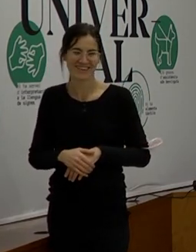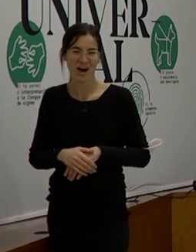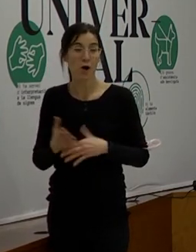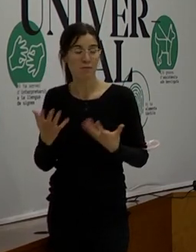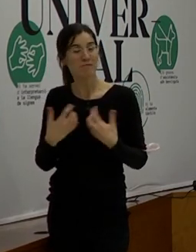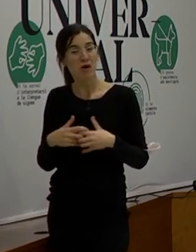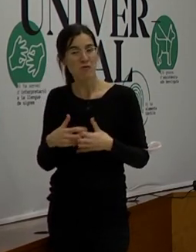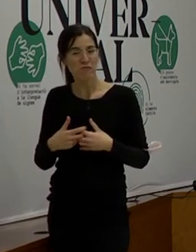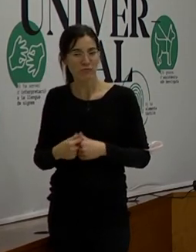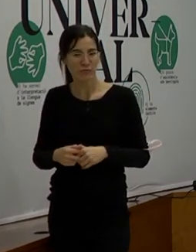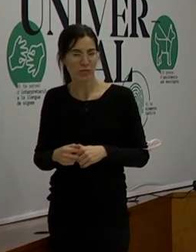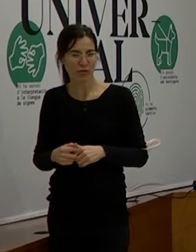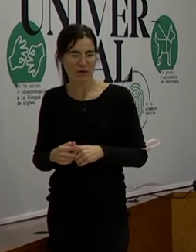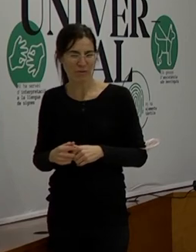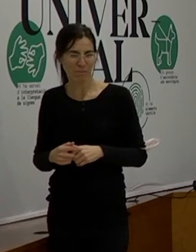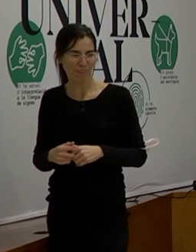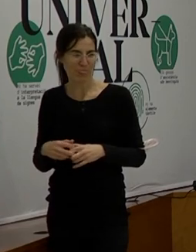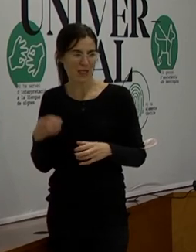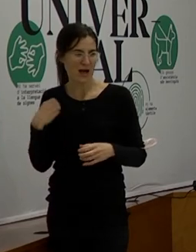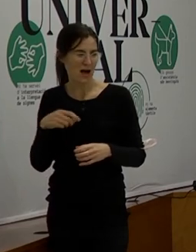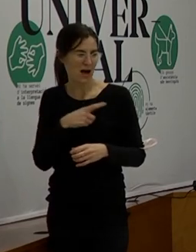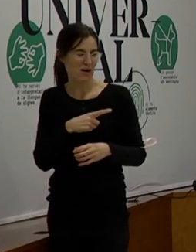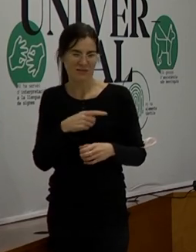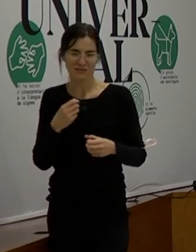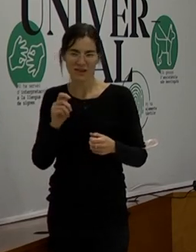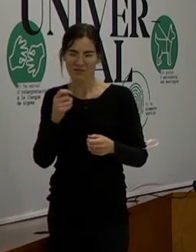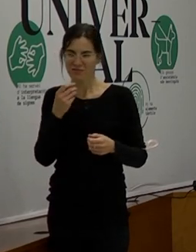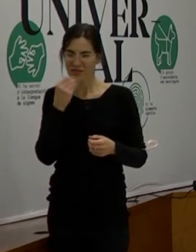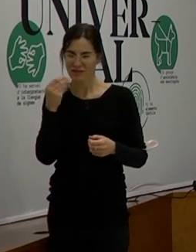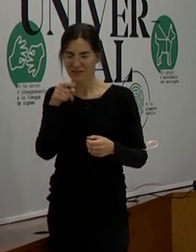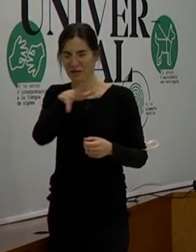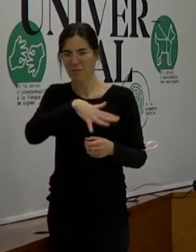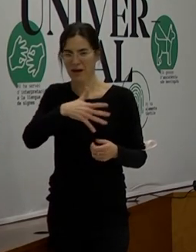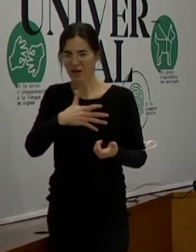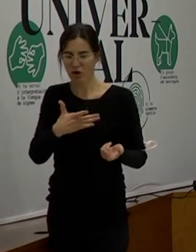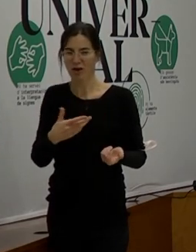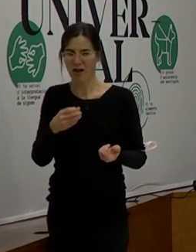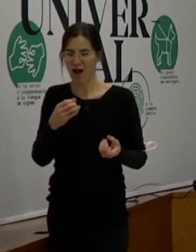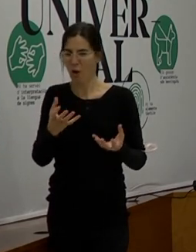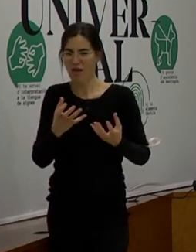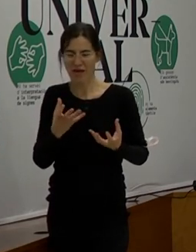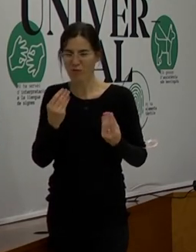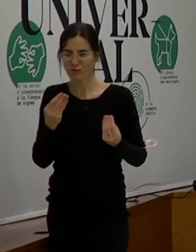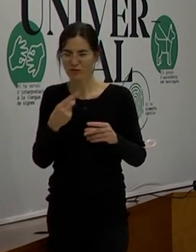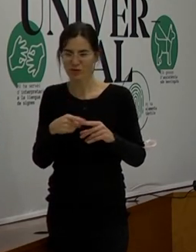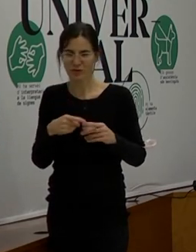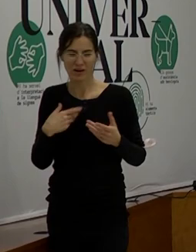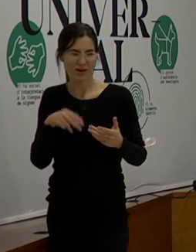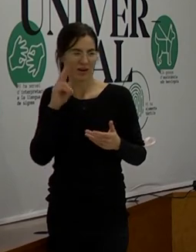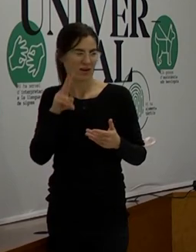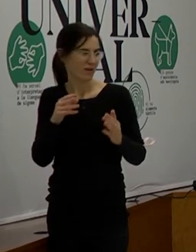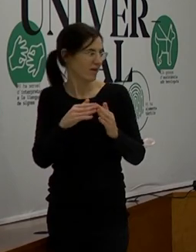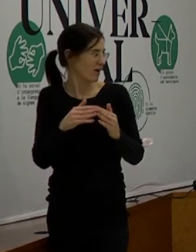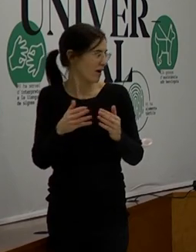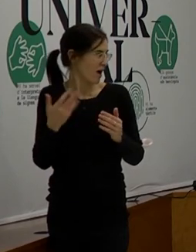Però funciona, tu, és que aquest barri ha guanyat un munt de diners, perquè ara les cases es venen, abans, jo te voy a comprar